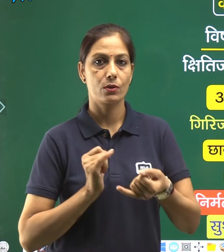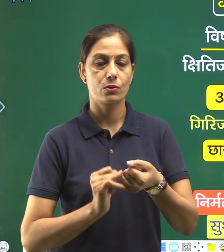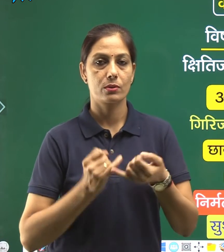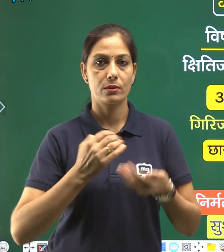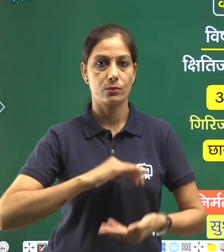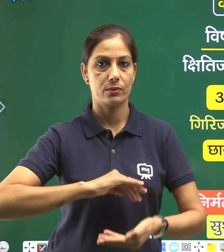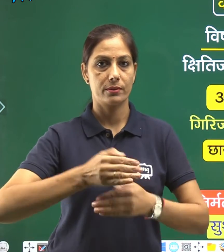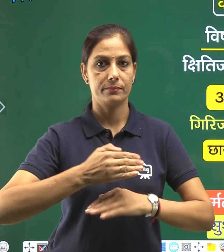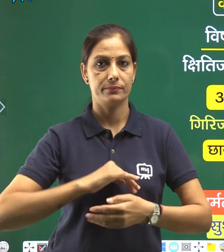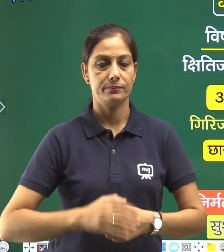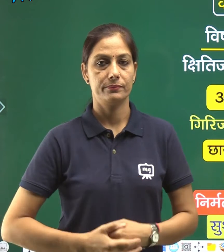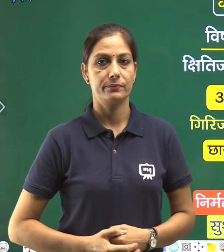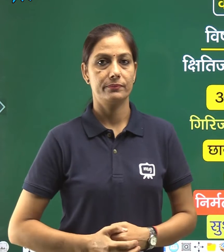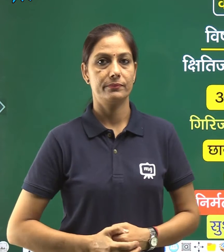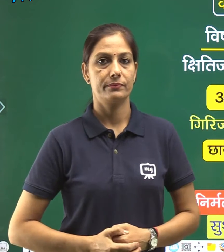सुशीला चौधरी।